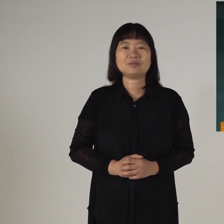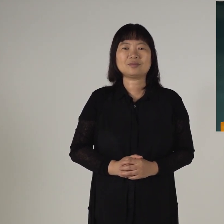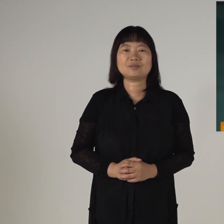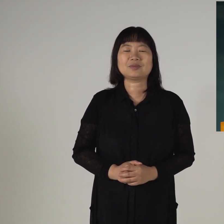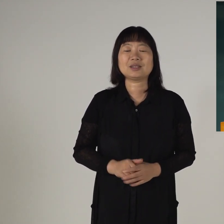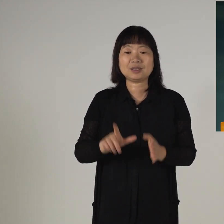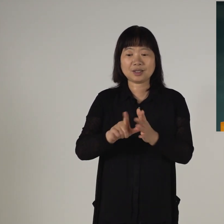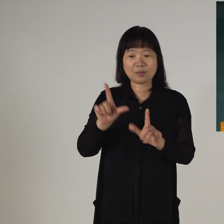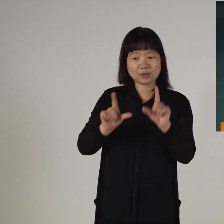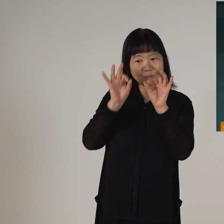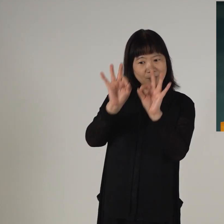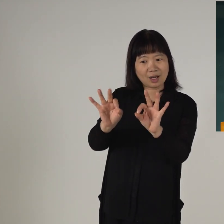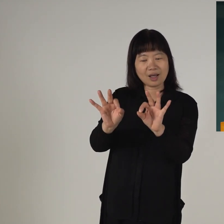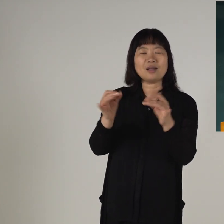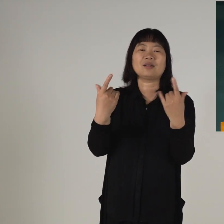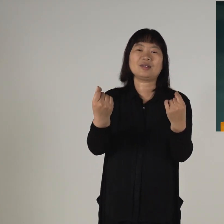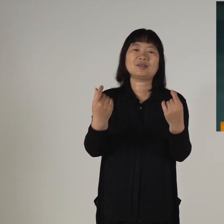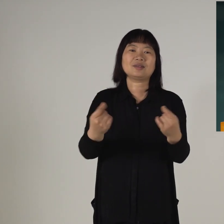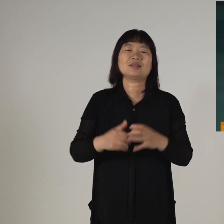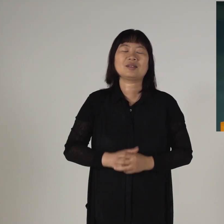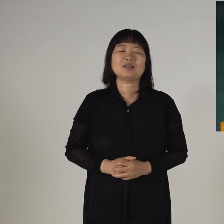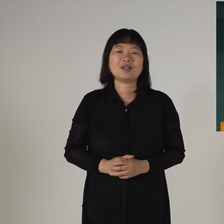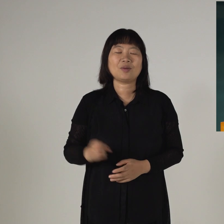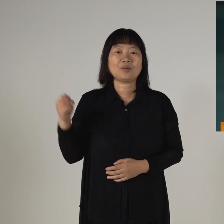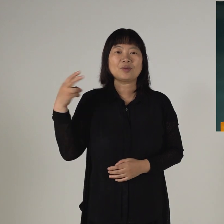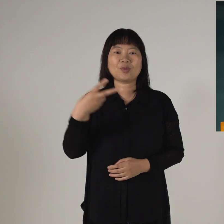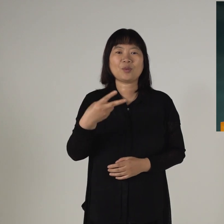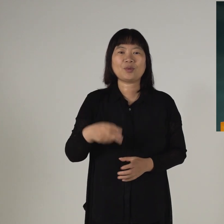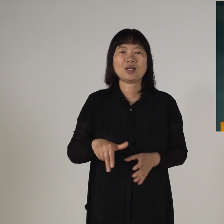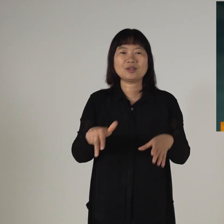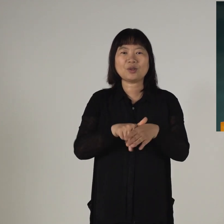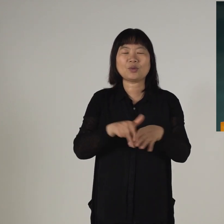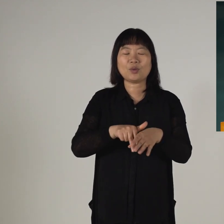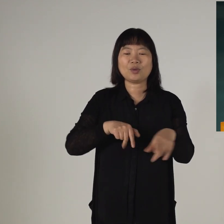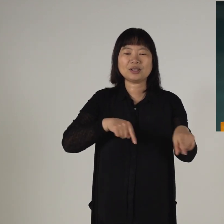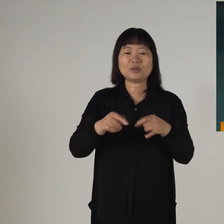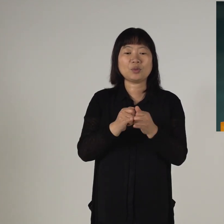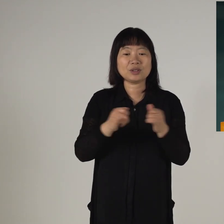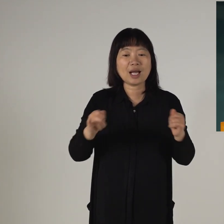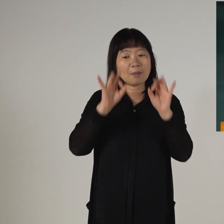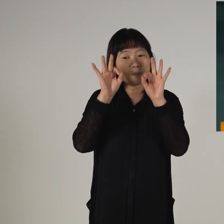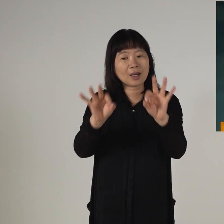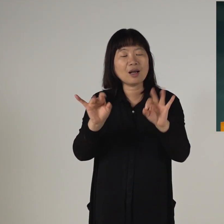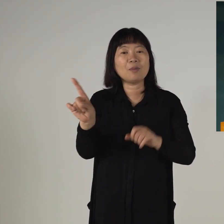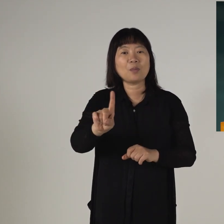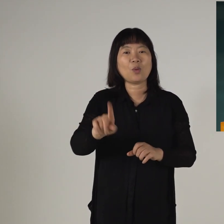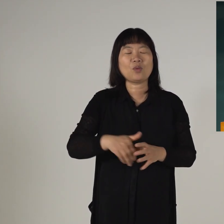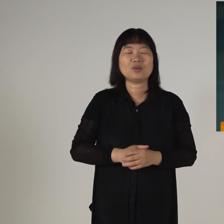시대가 그랬어요. 또 종교 지도자들은 어땠나요?